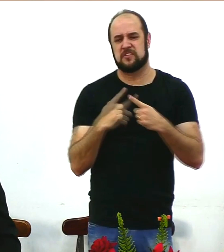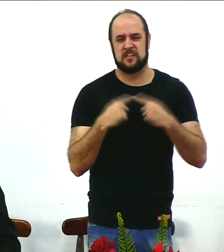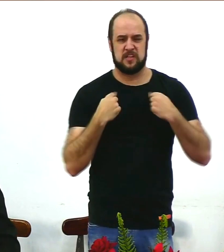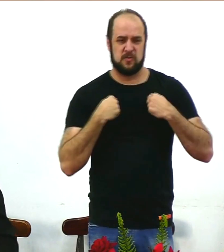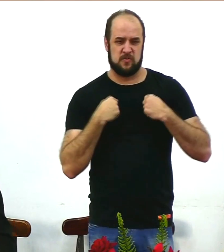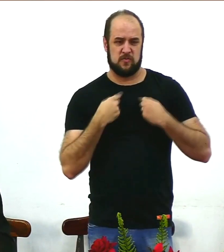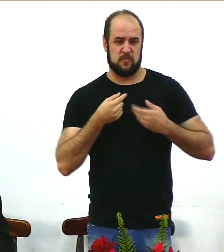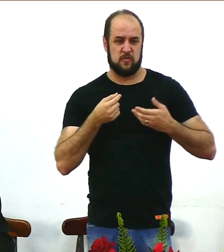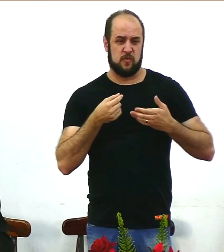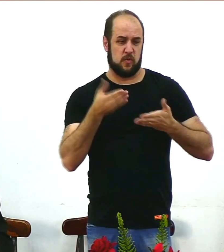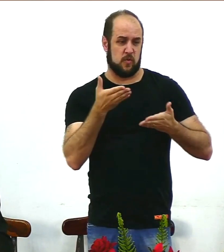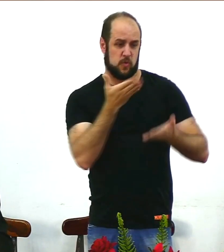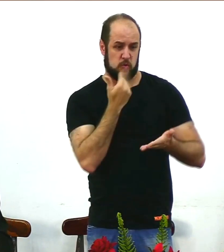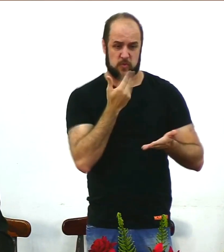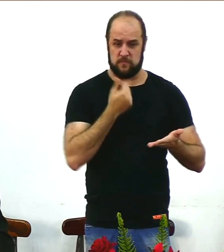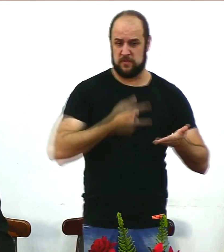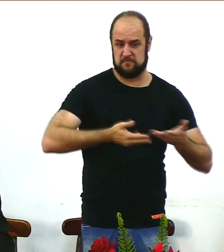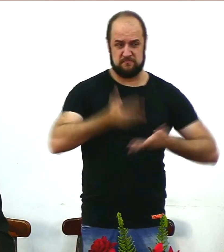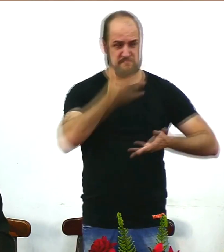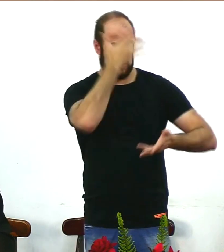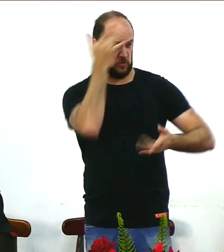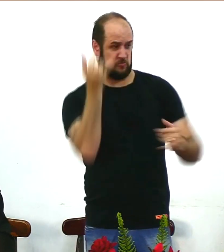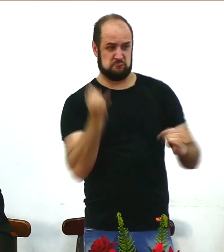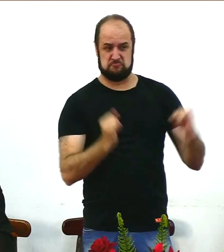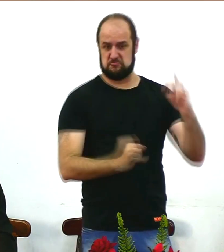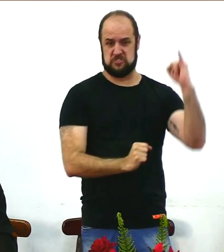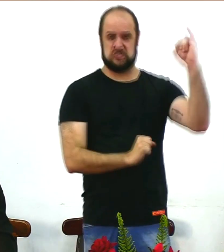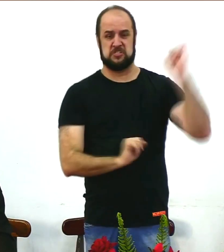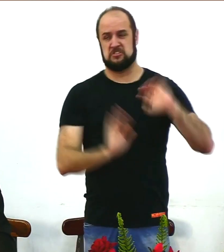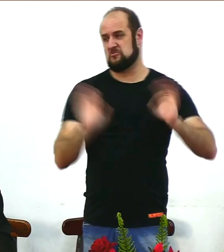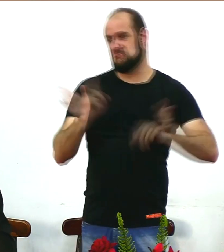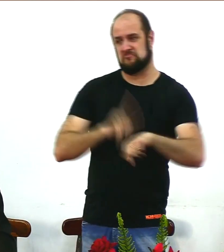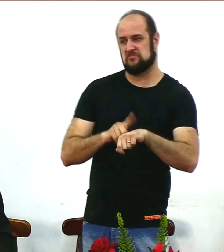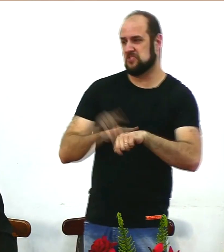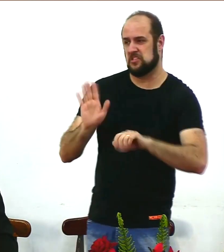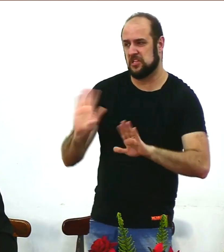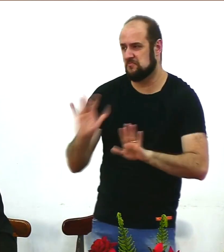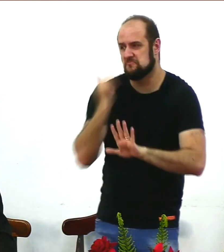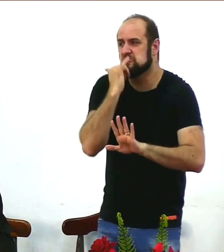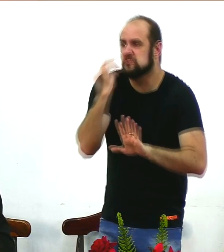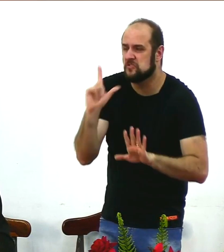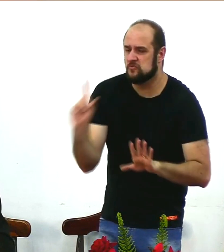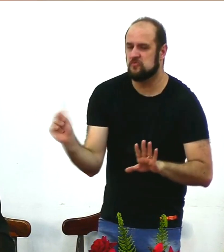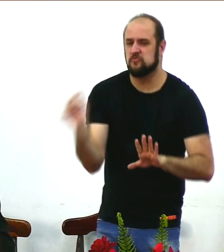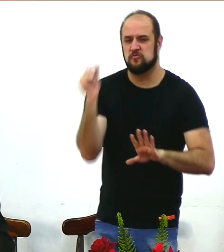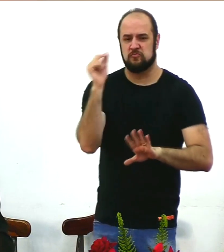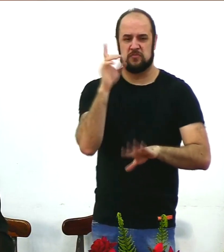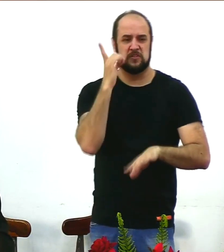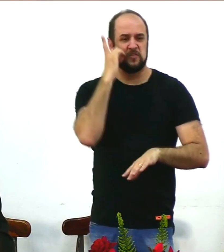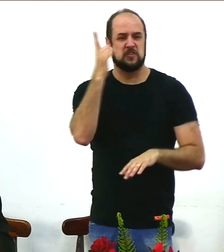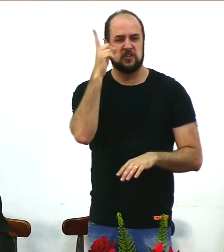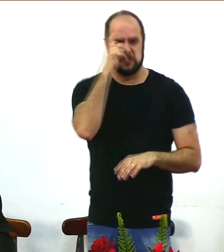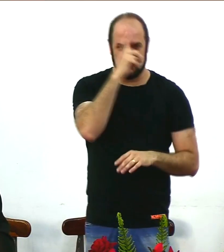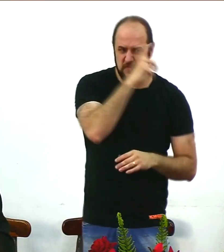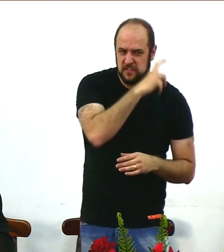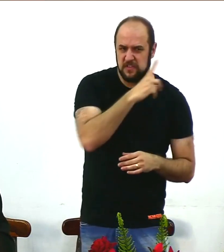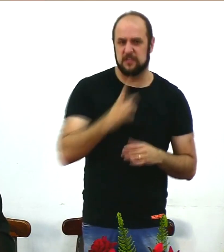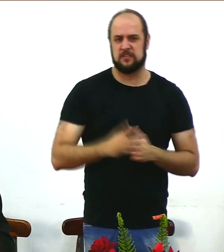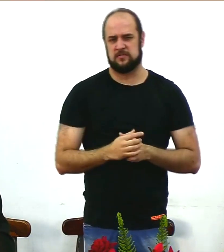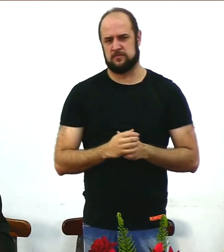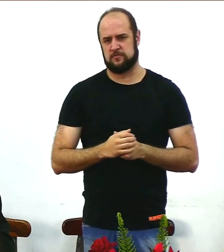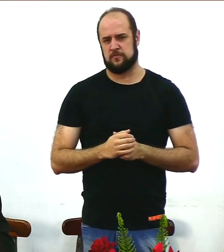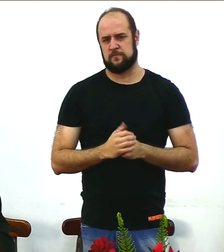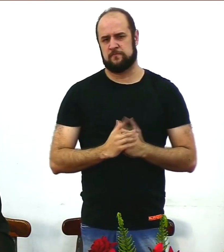meus filhos, eu fui em busca de realização. Chegou um momento que eu parecia não ter mais tempo